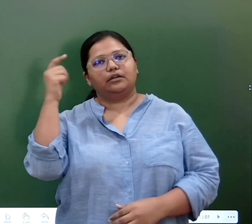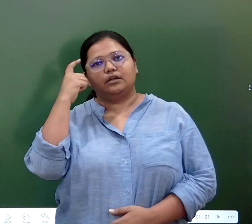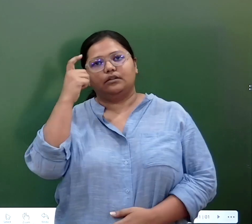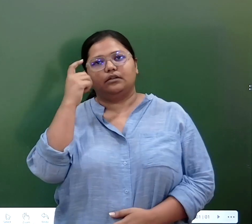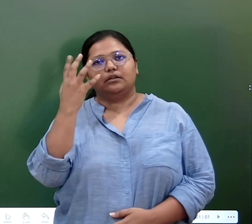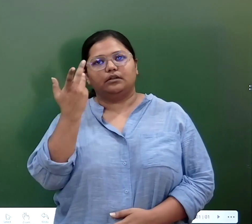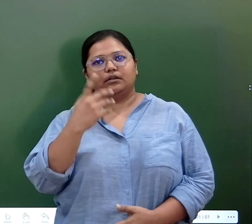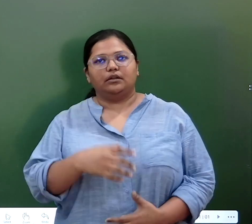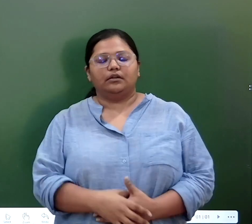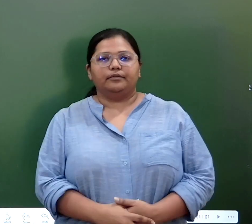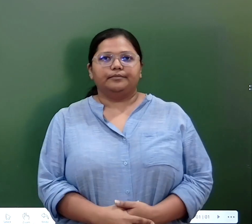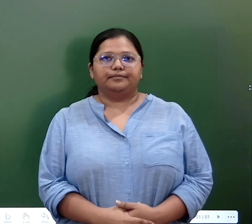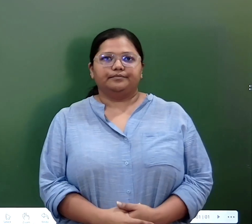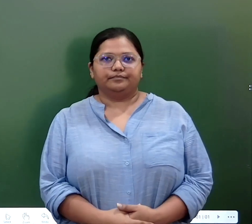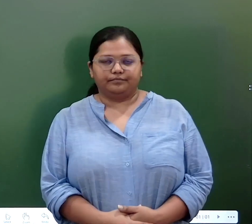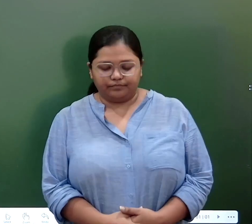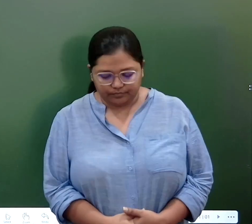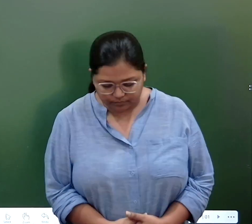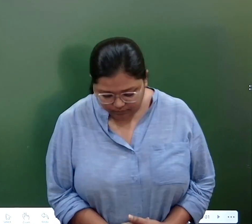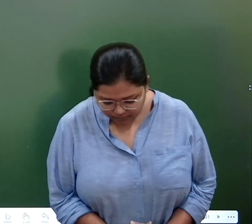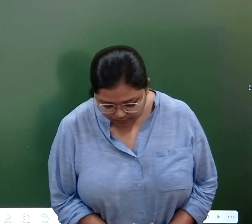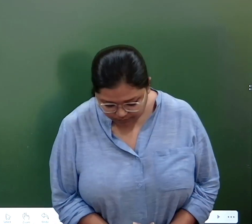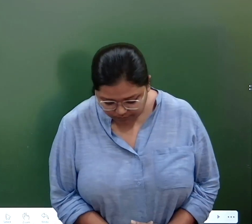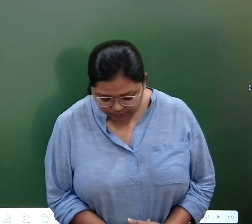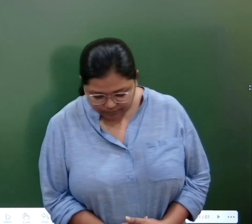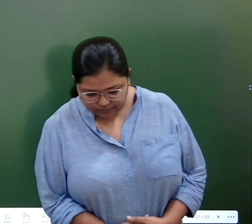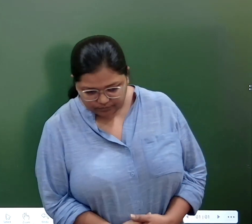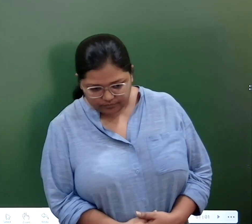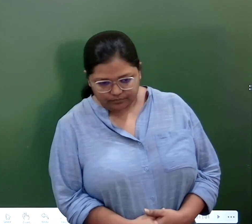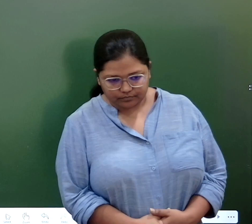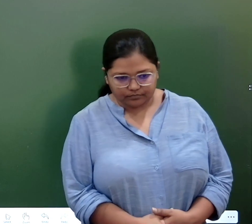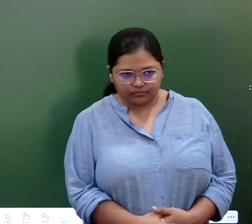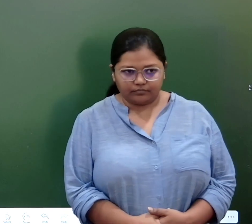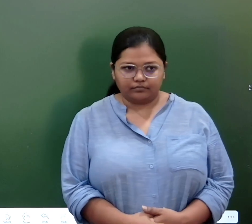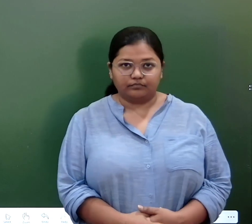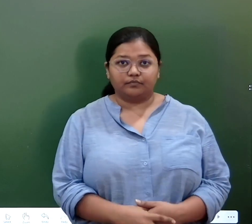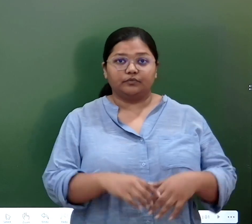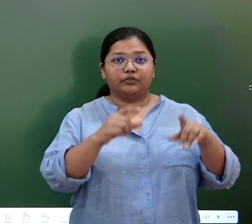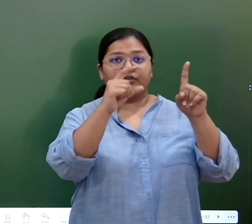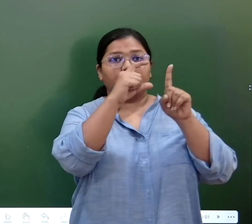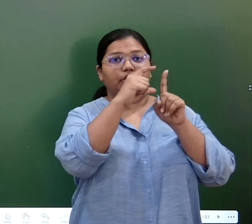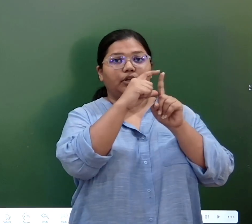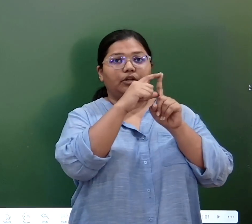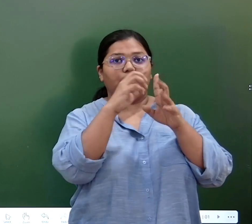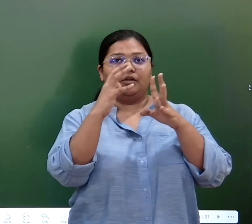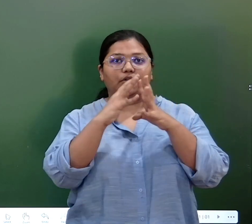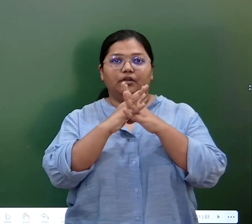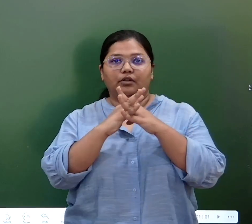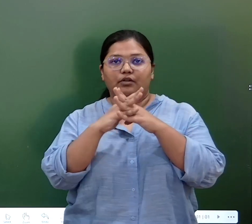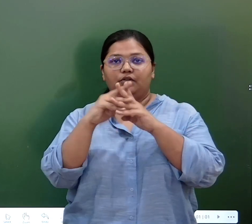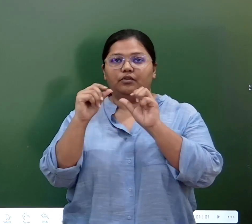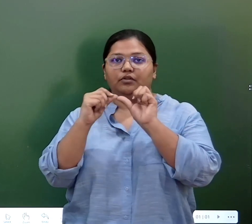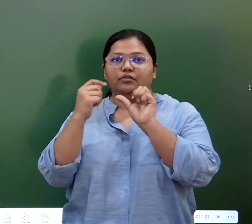किया, द्वैतवाद, वो अद्वैत था, ये द्वैतवाद था, द्वैतवाद